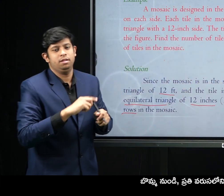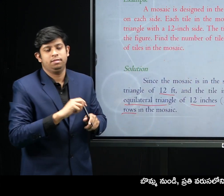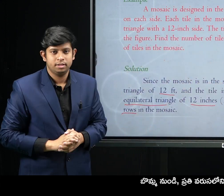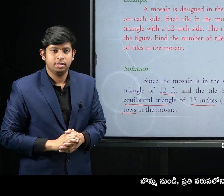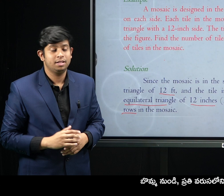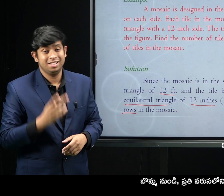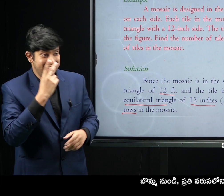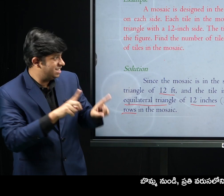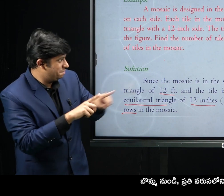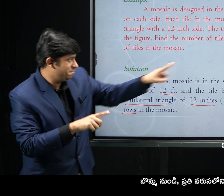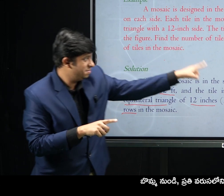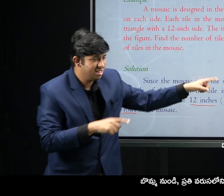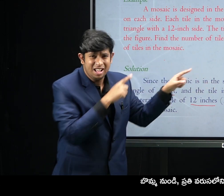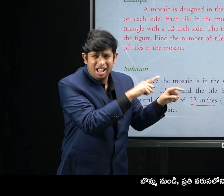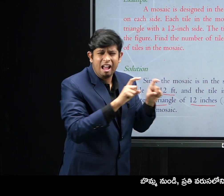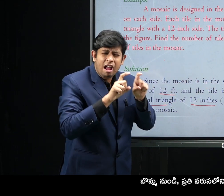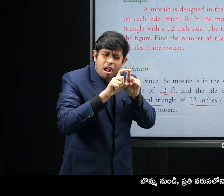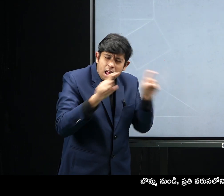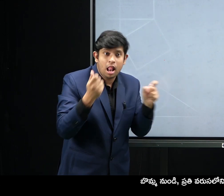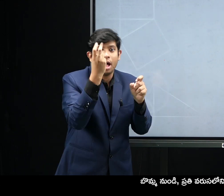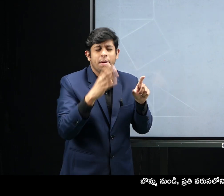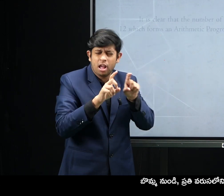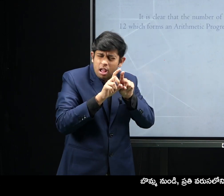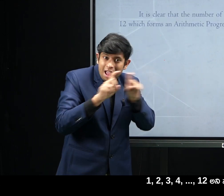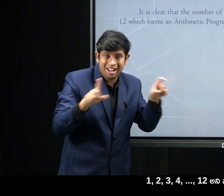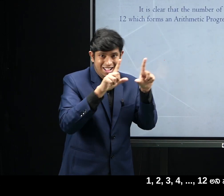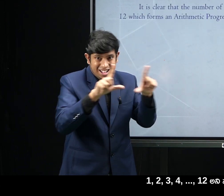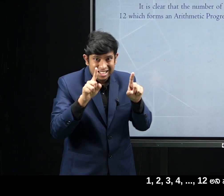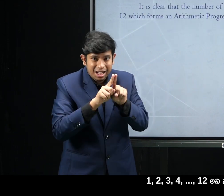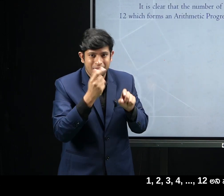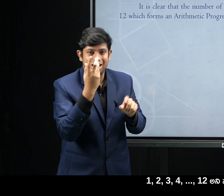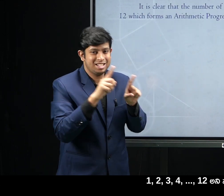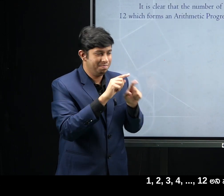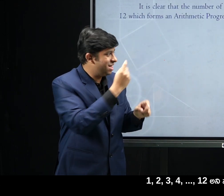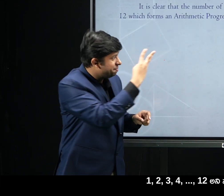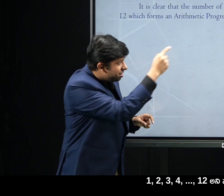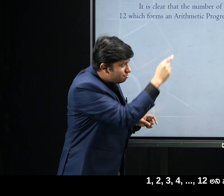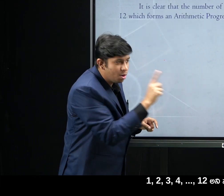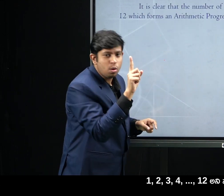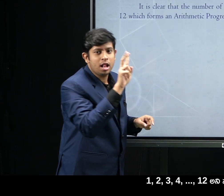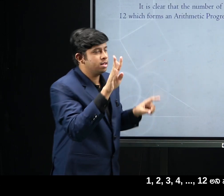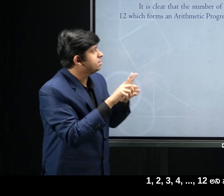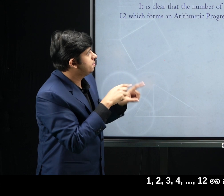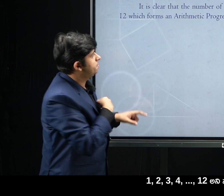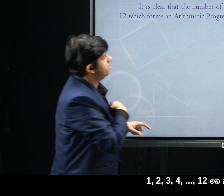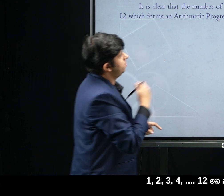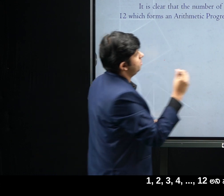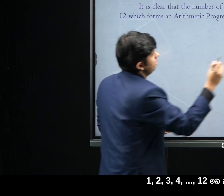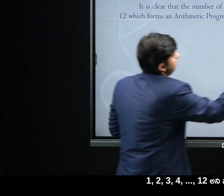బొమ్మ నుండి ప్రతి వరుసలోని తెల్లటి పలకల సంఖ్య 1, 2, 3, 4 అండ్ సో ఆన్ 12